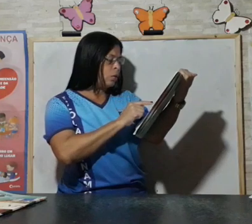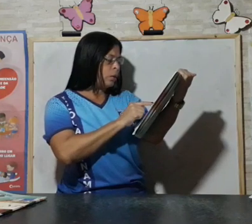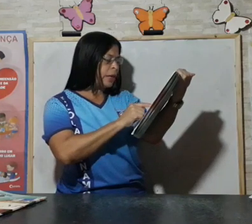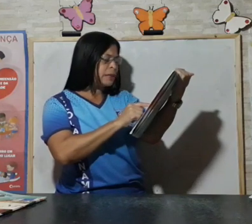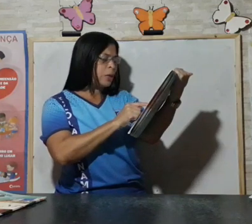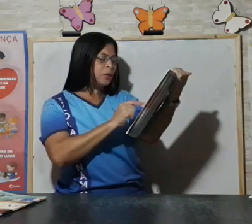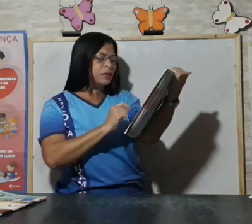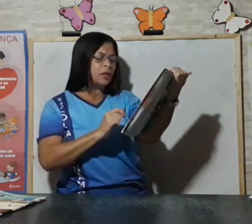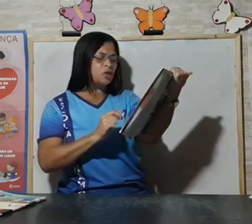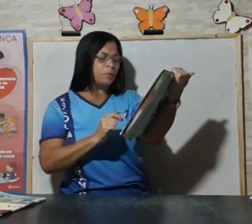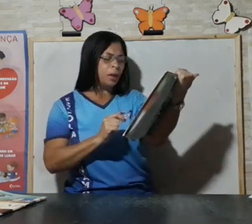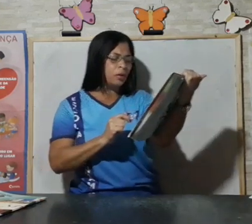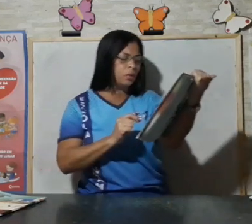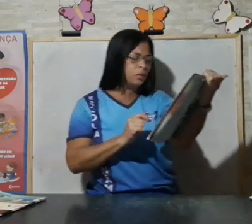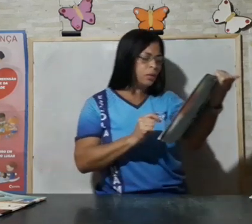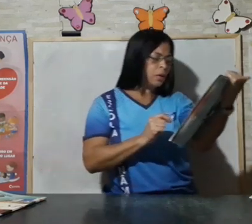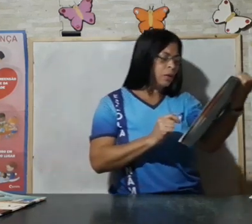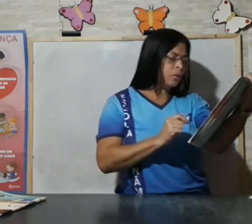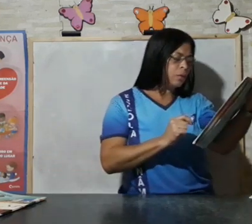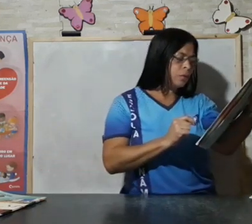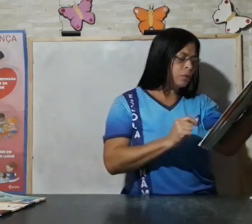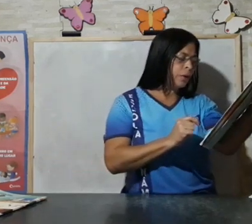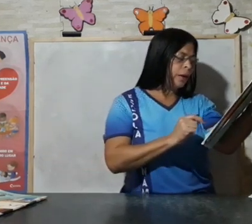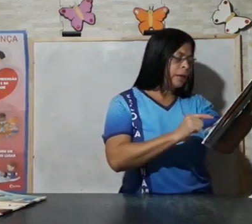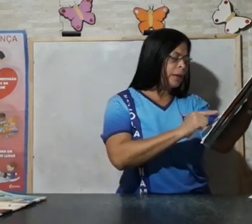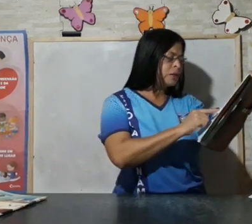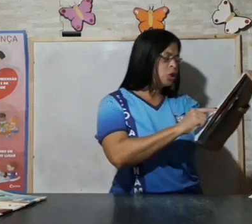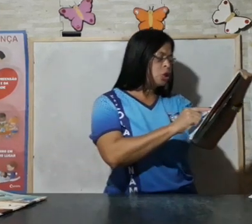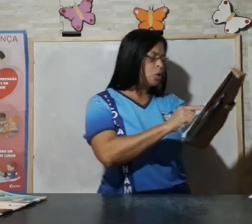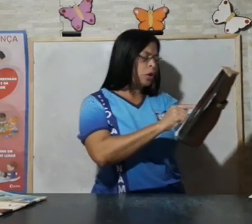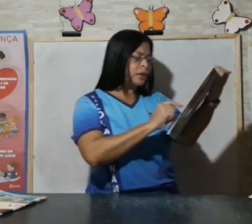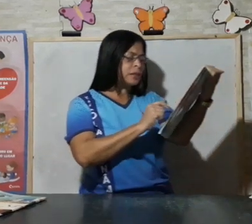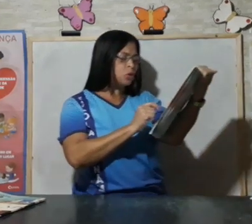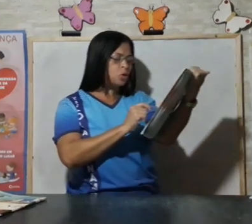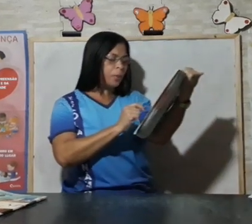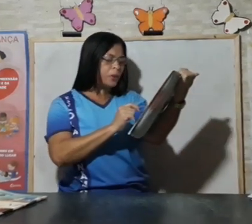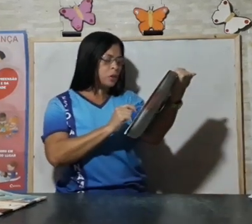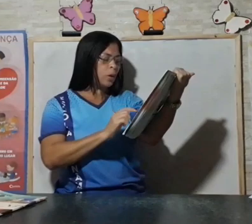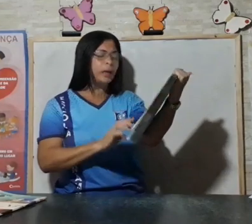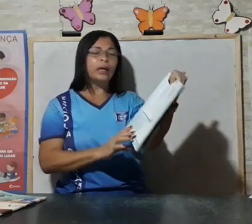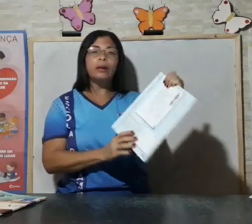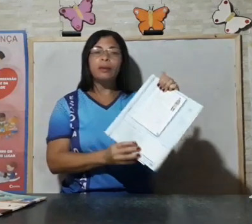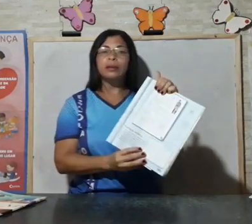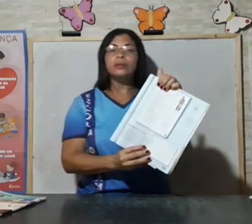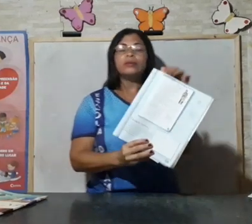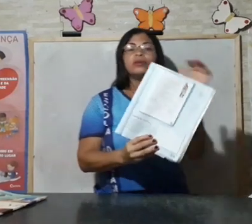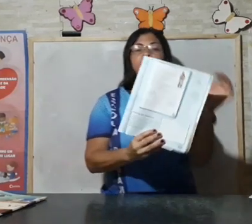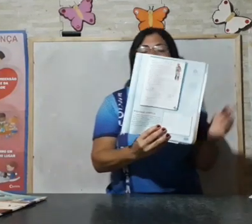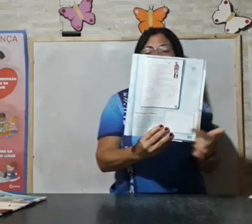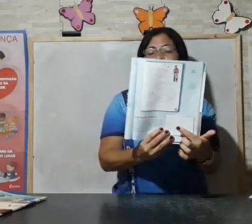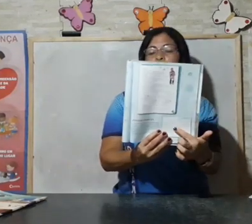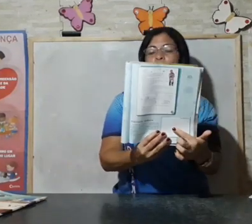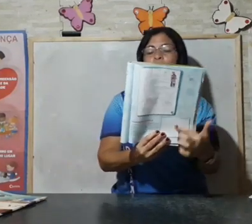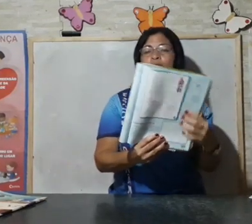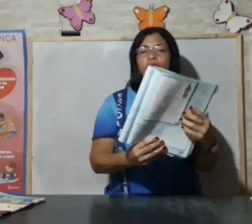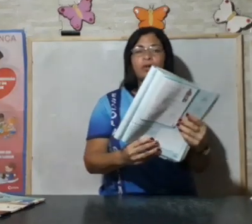que tipo de sentimento, não é? Existe no coração de uma pessoa que ama. Foi aquilo que Tiana já